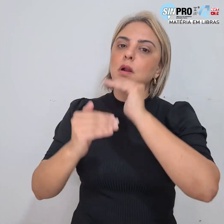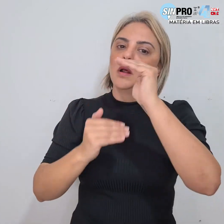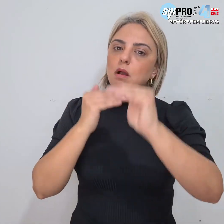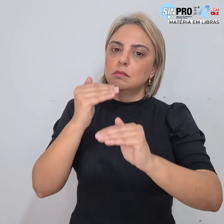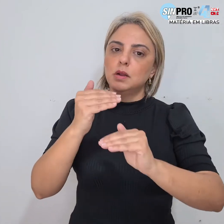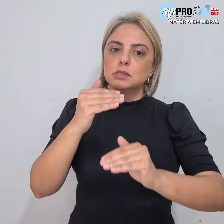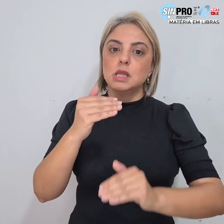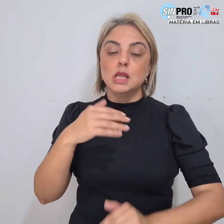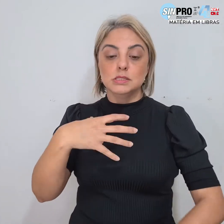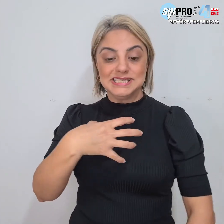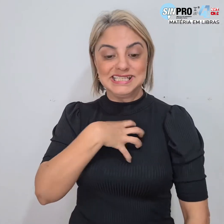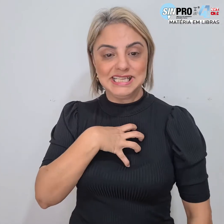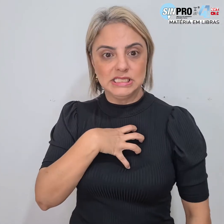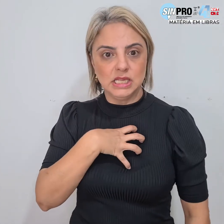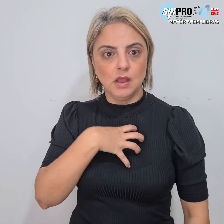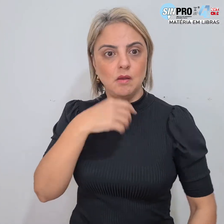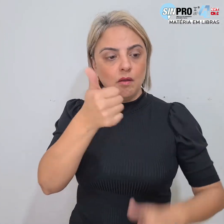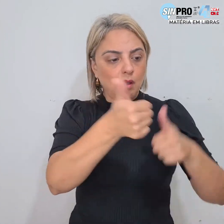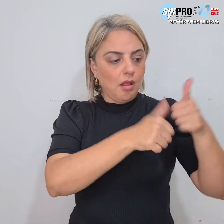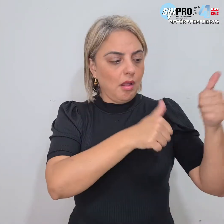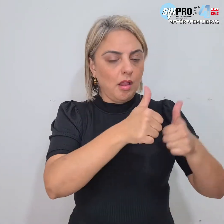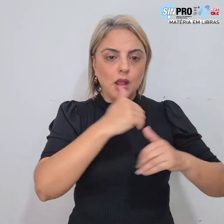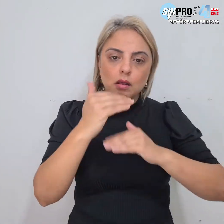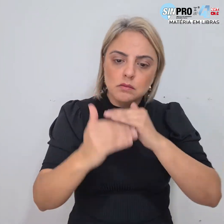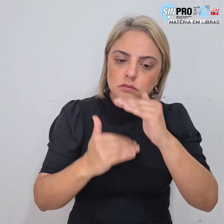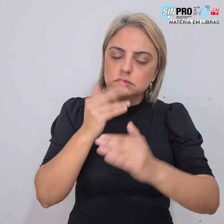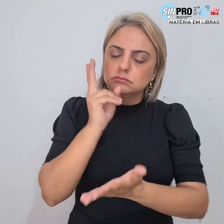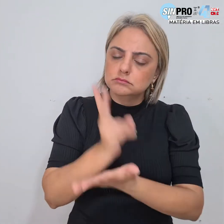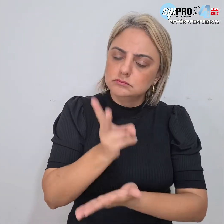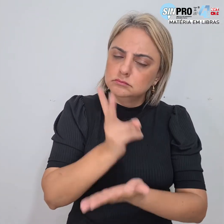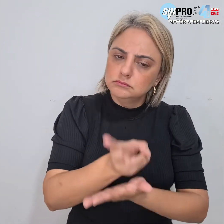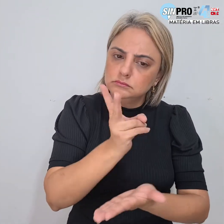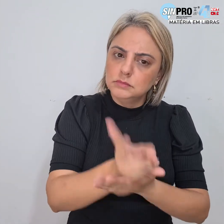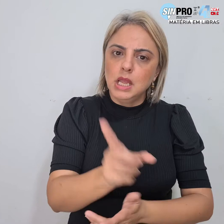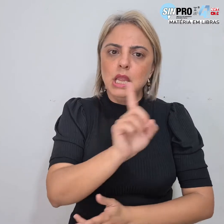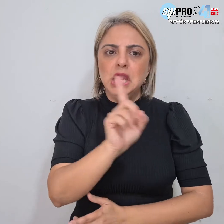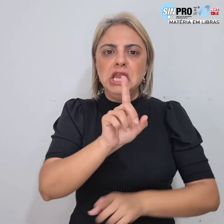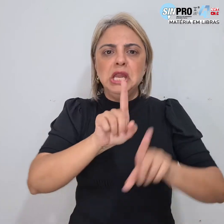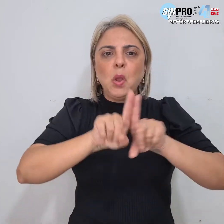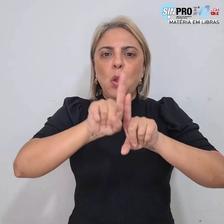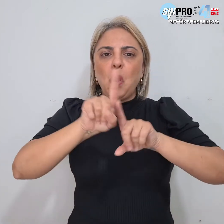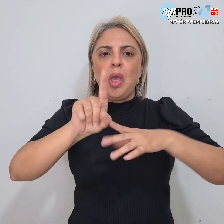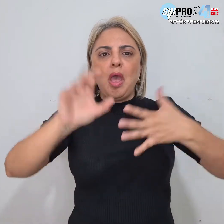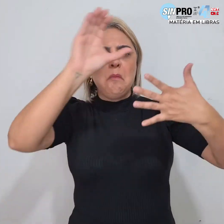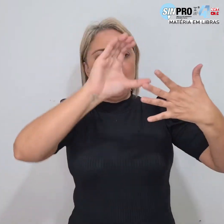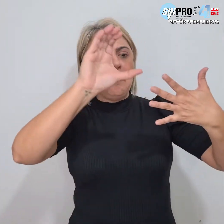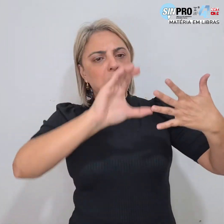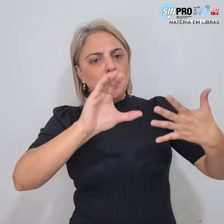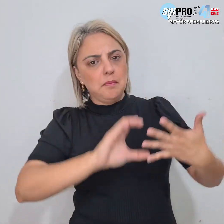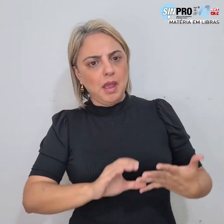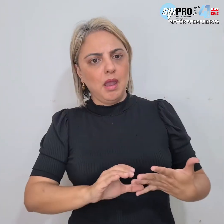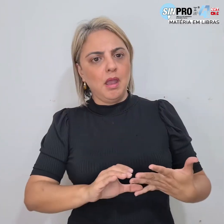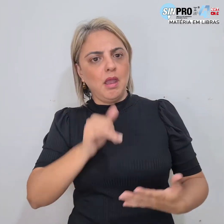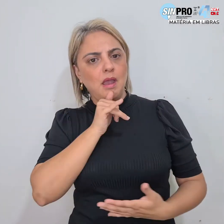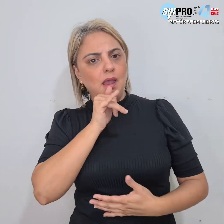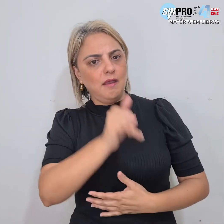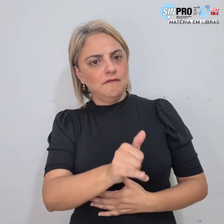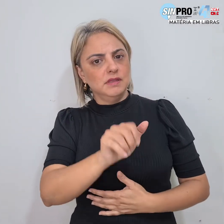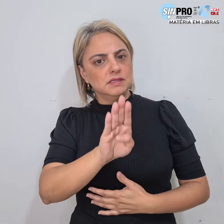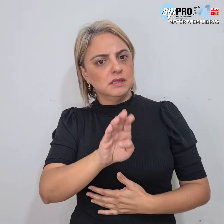processo central e que a avaliação seja um processo contínuo e não de ranqueamento, salienta Berenice.